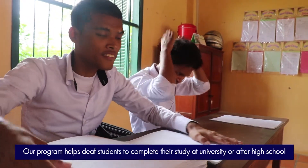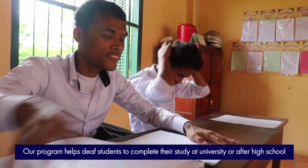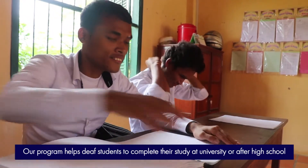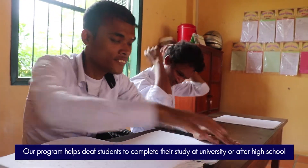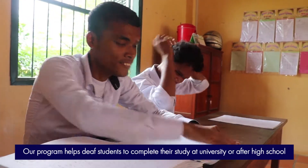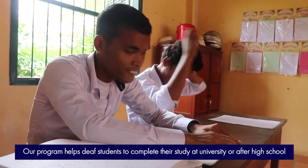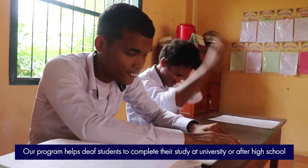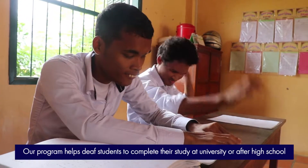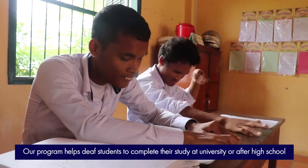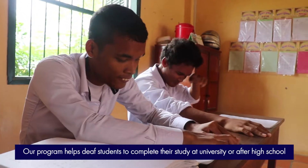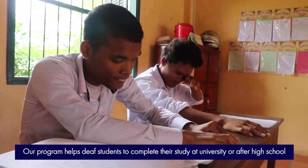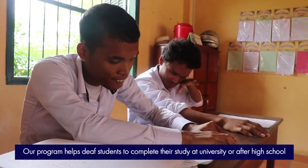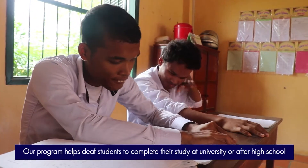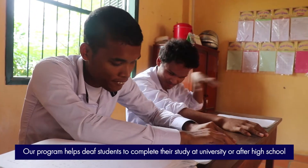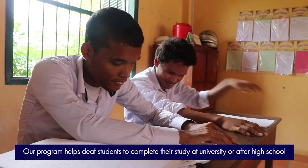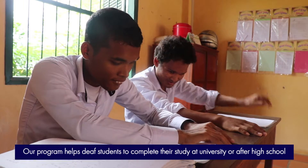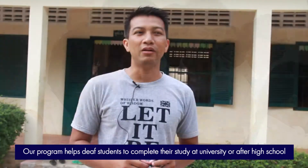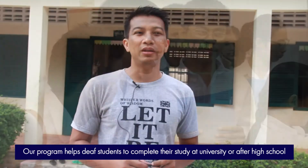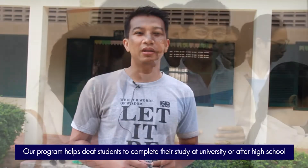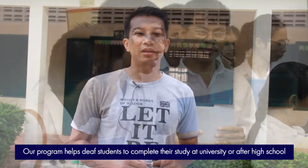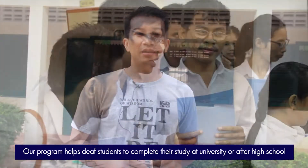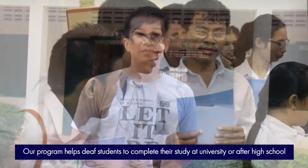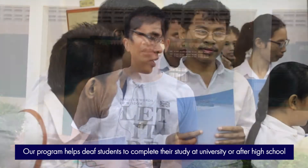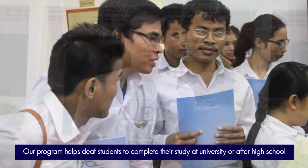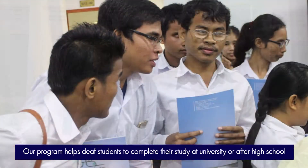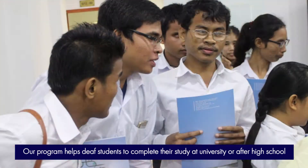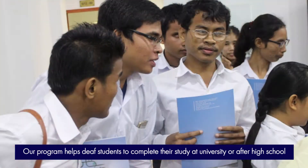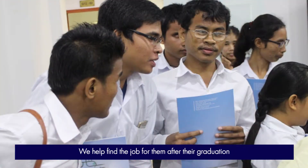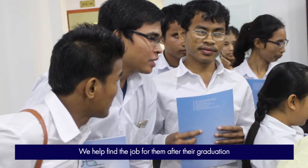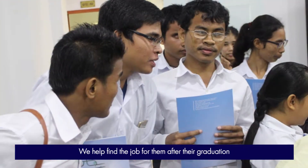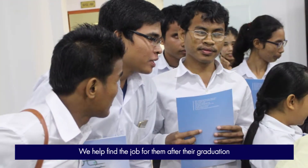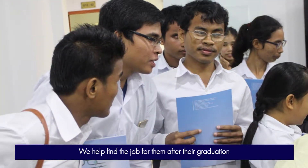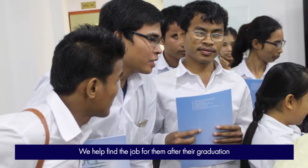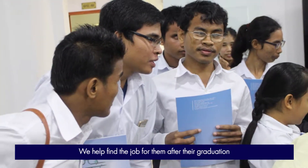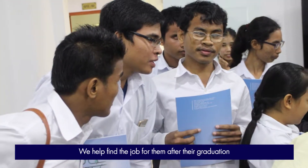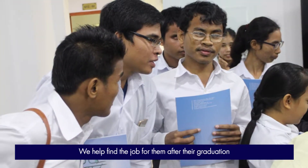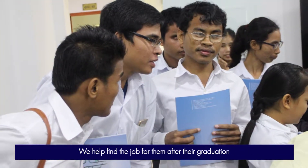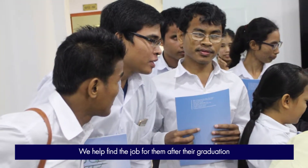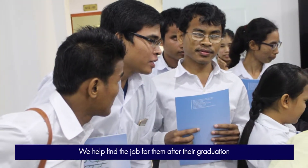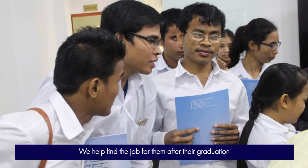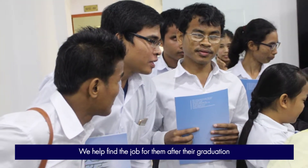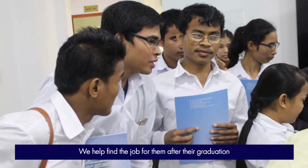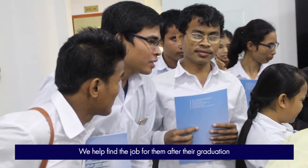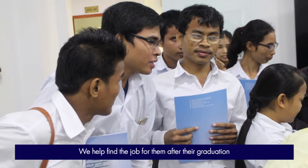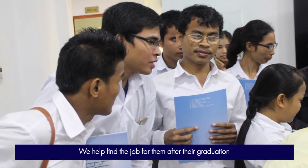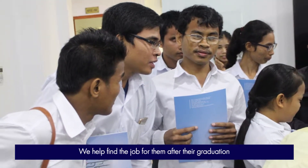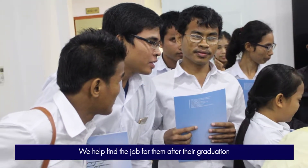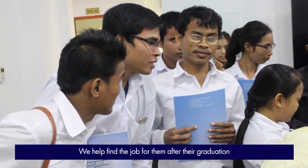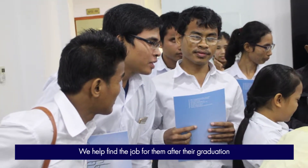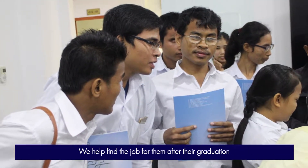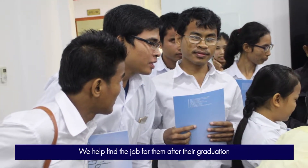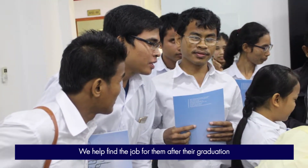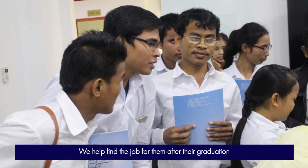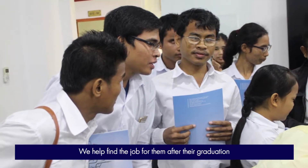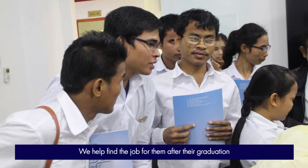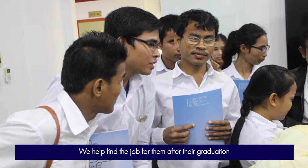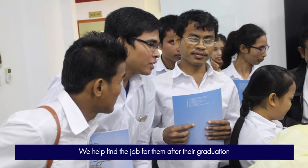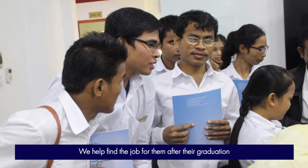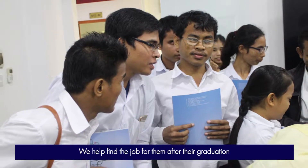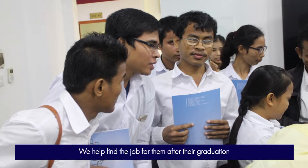lại cái đôi chỉ thân nạn cào với chia lại hai nâng nằm bay chui thôi như ná ai quạt miền ca nghi vớ mình tỏ bị